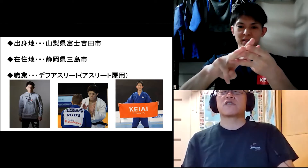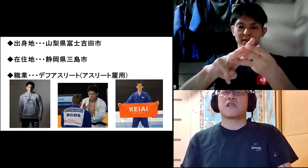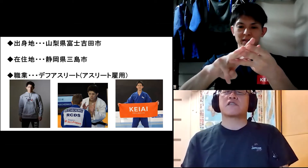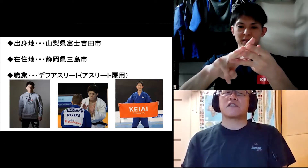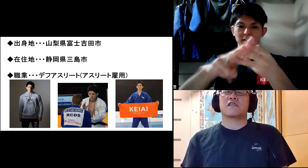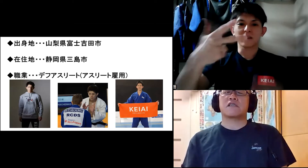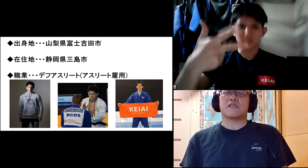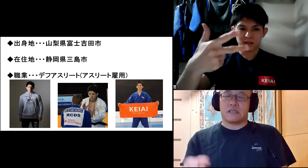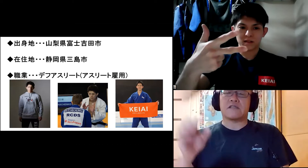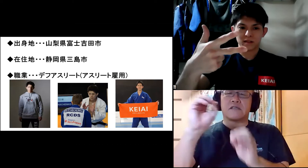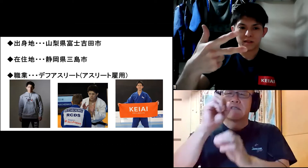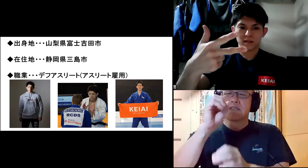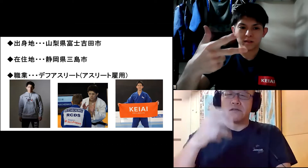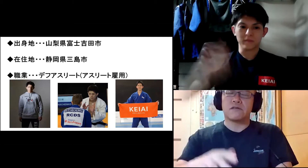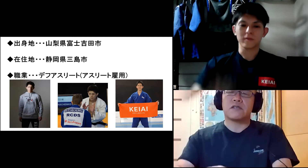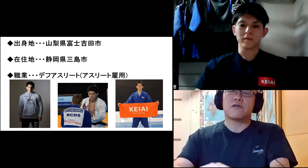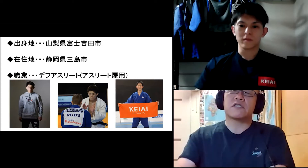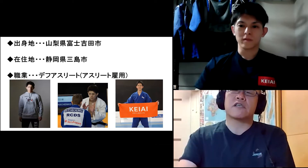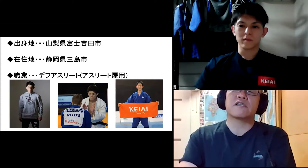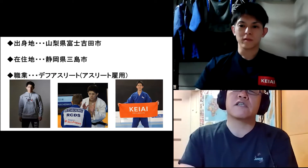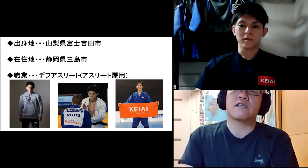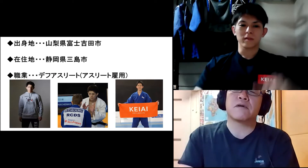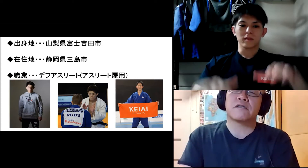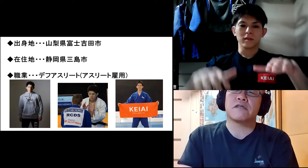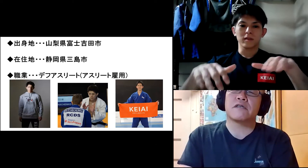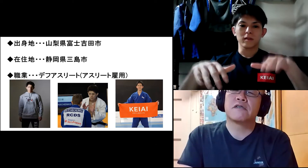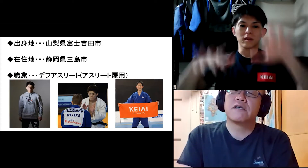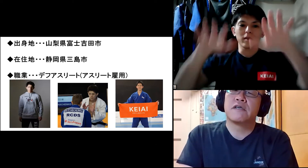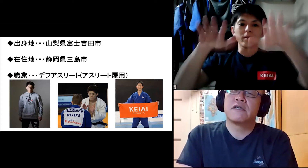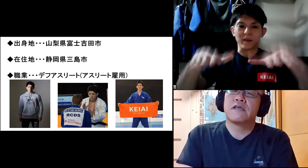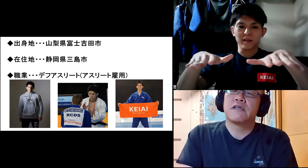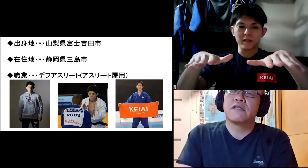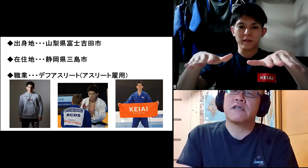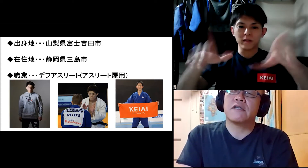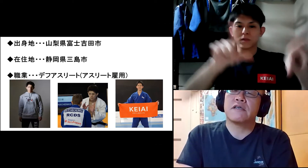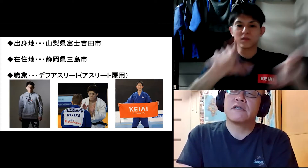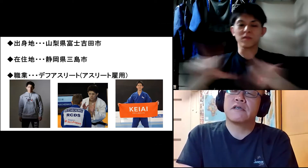富士吉田市。富士吉田市になります。